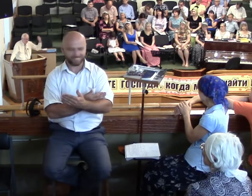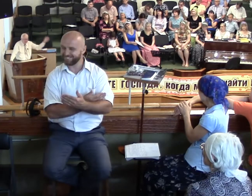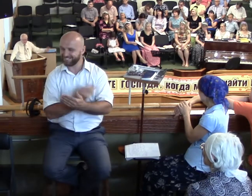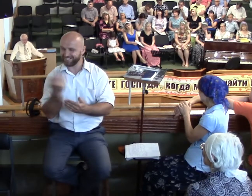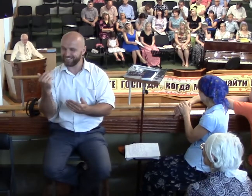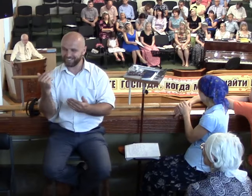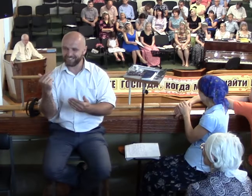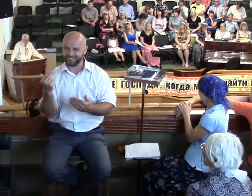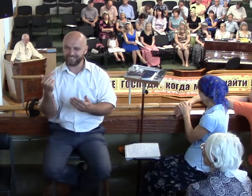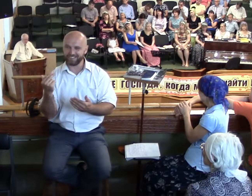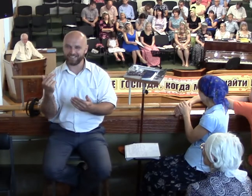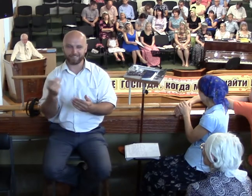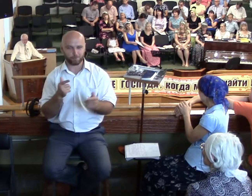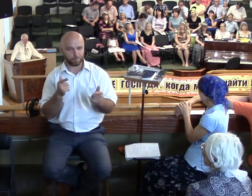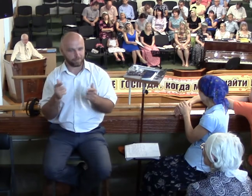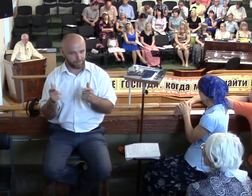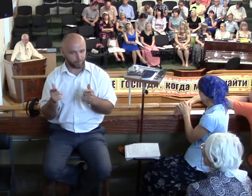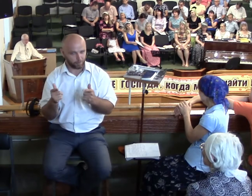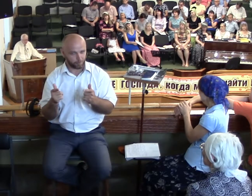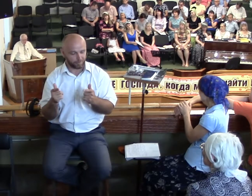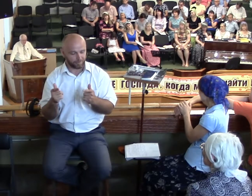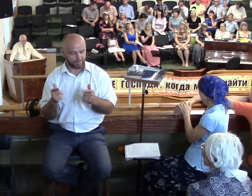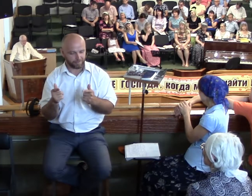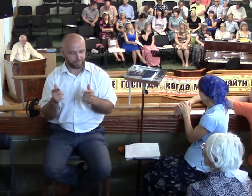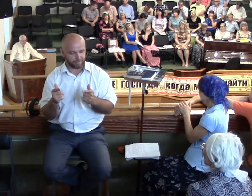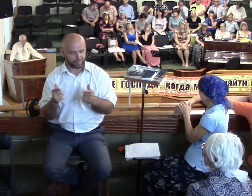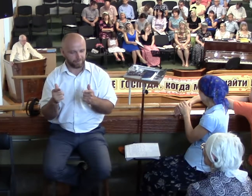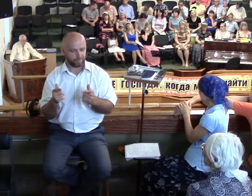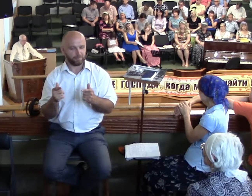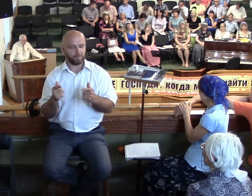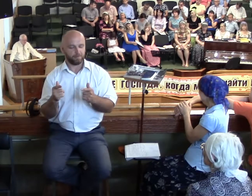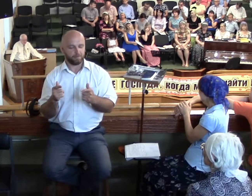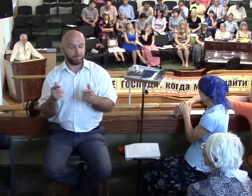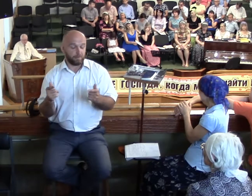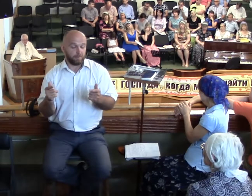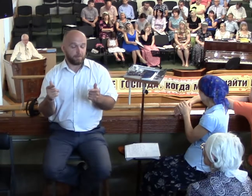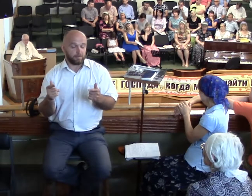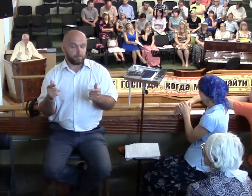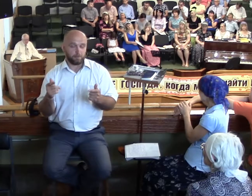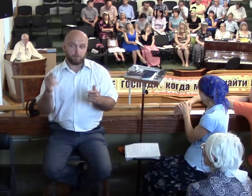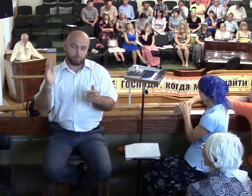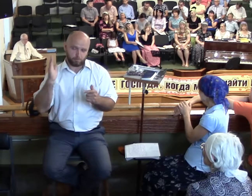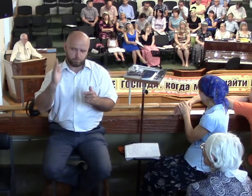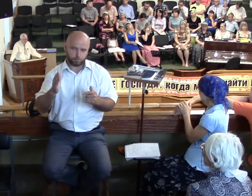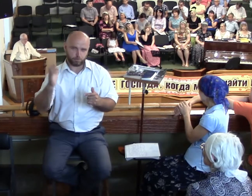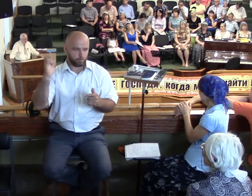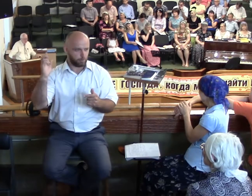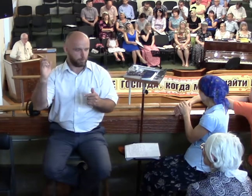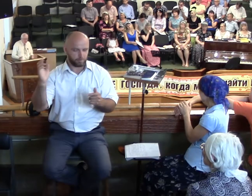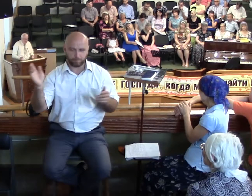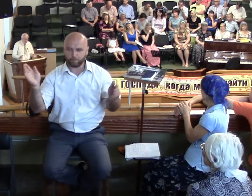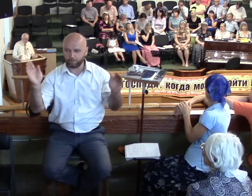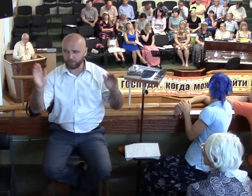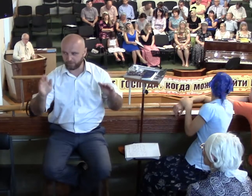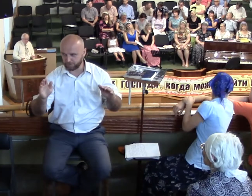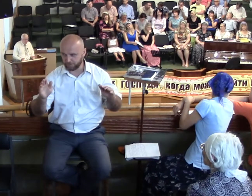потом Муссолини это антихрист, Сталин антихрист. Кого только не называли. Сейчас современных называют антихристами